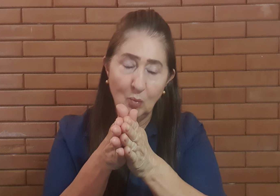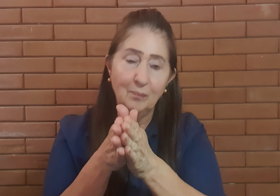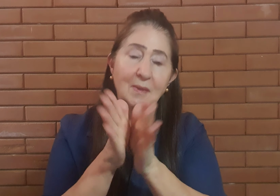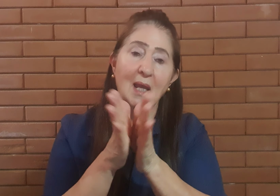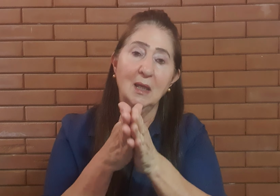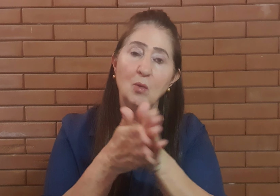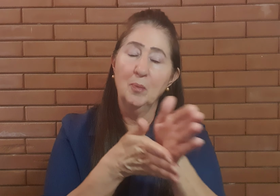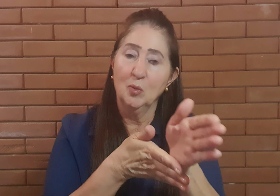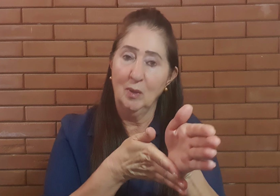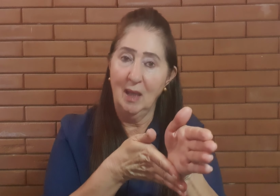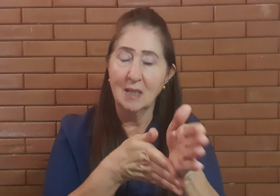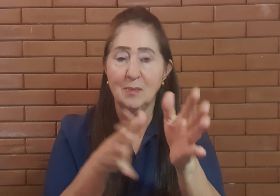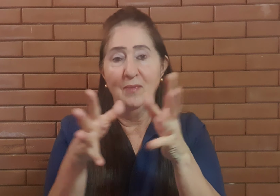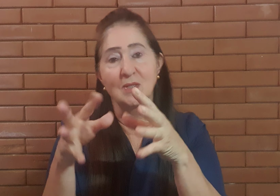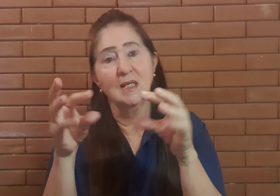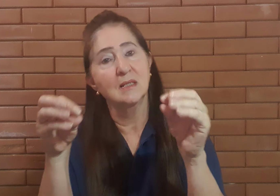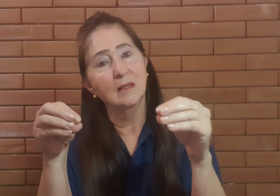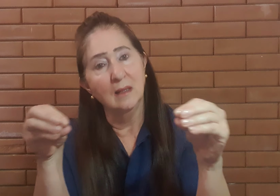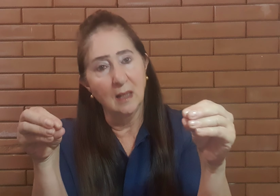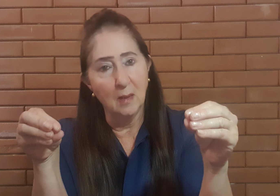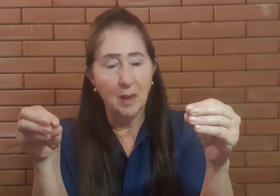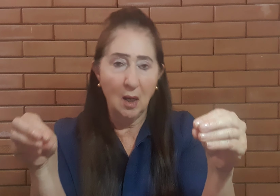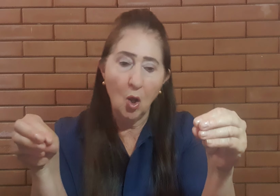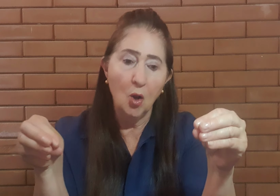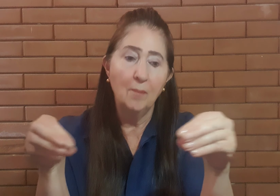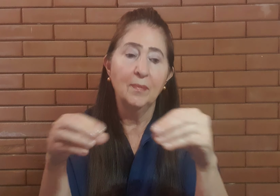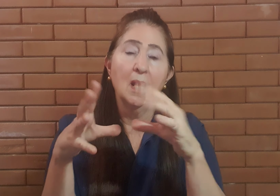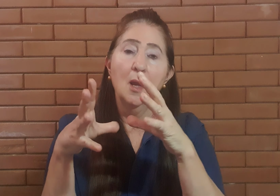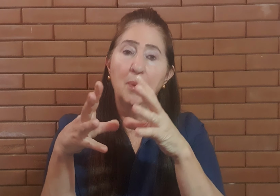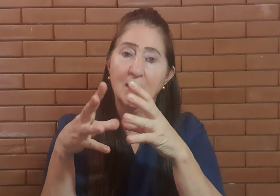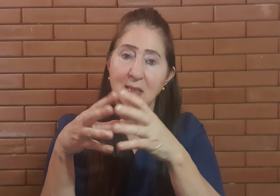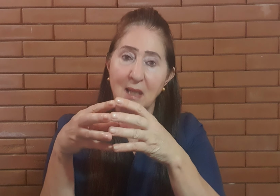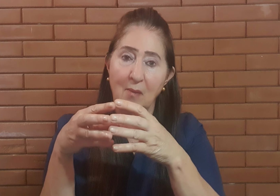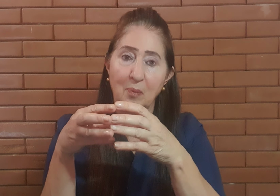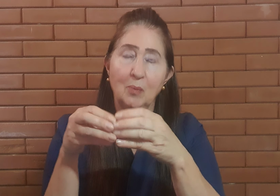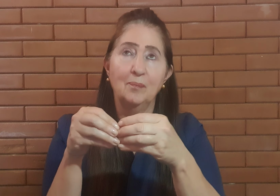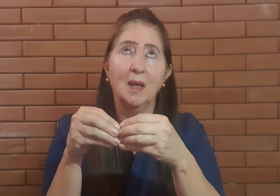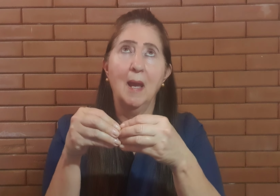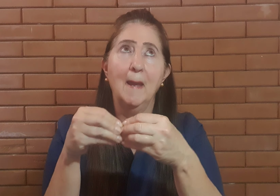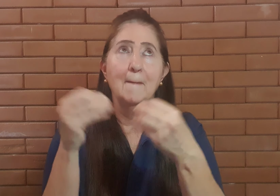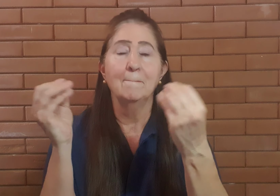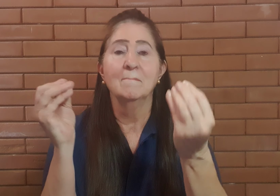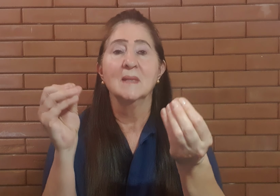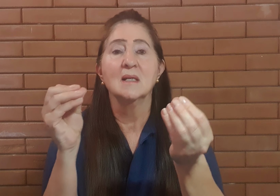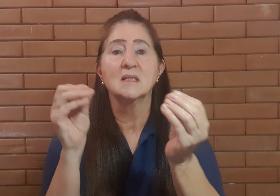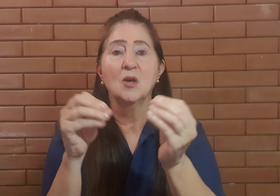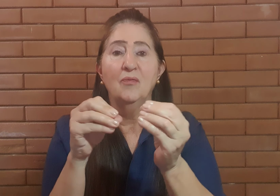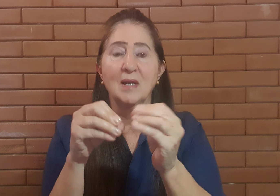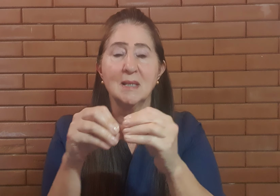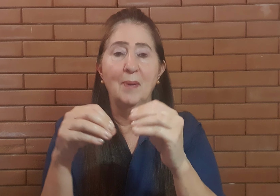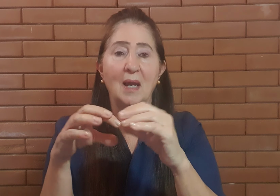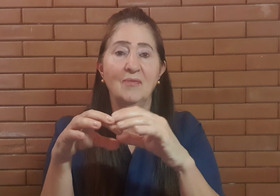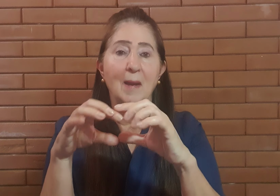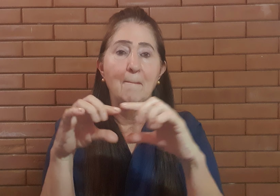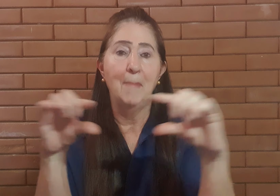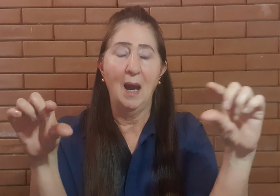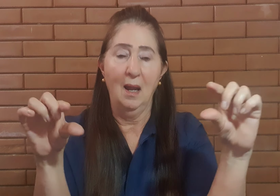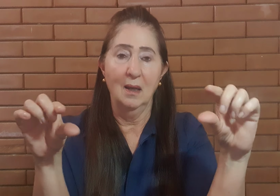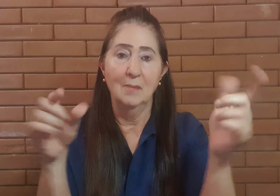na língua portuguesa, para vocês entenderem melhor, por exemplo, se eu falo essa palavra bala, mas